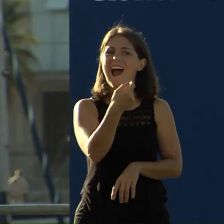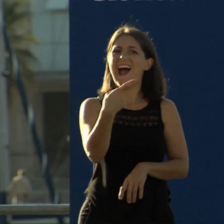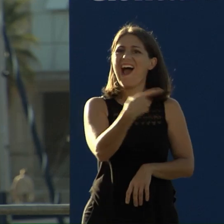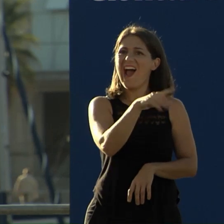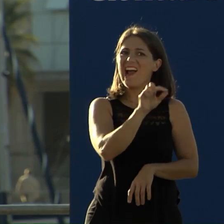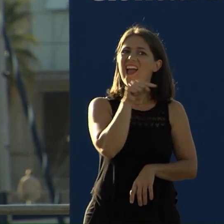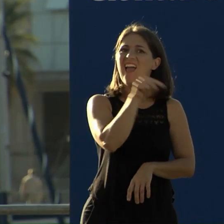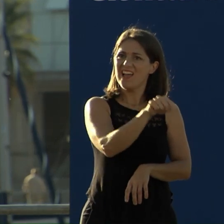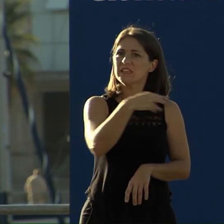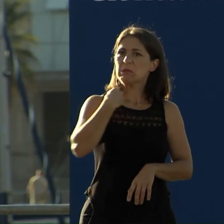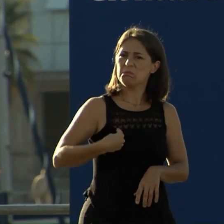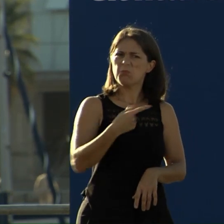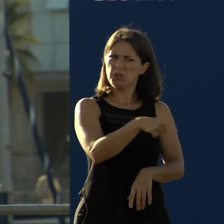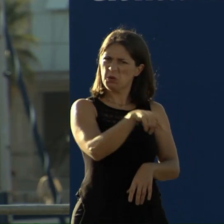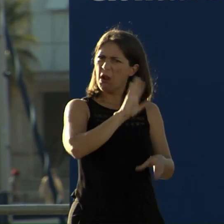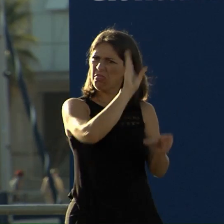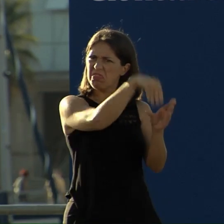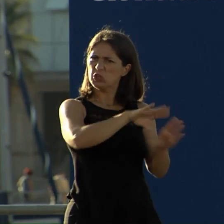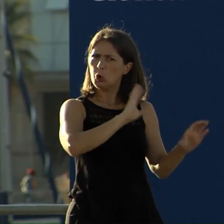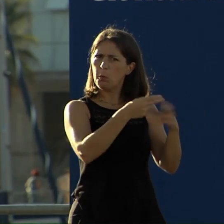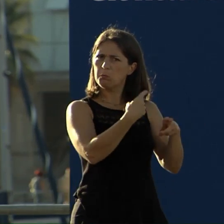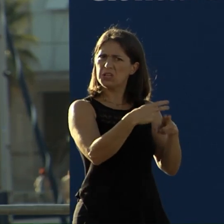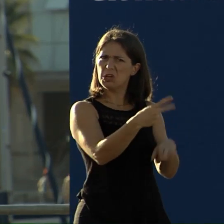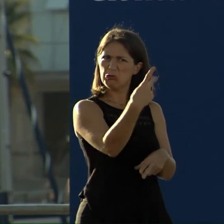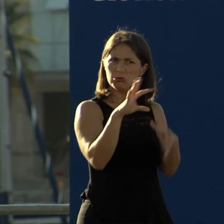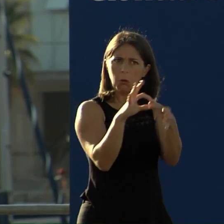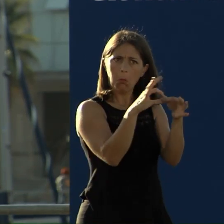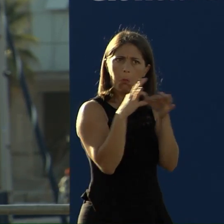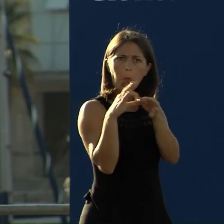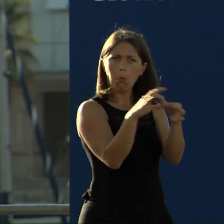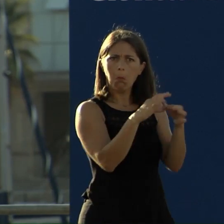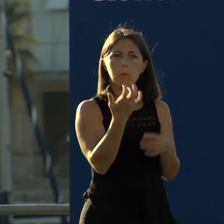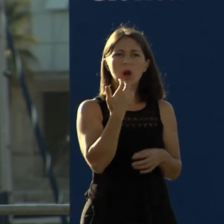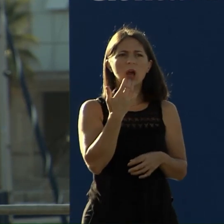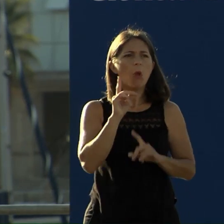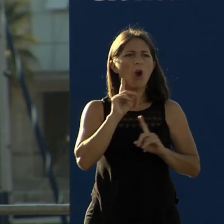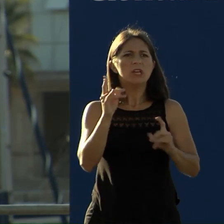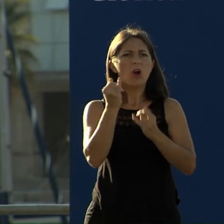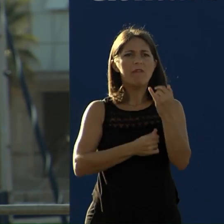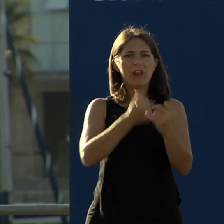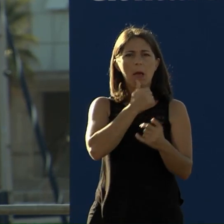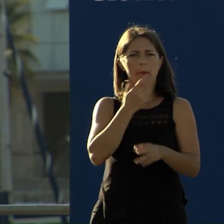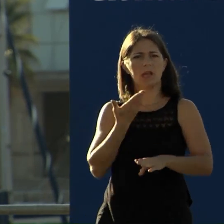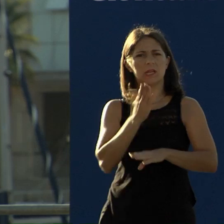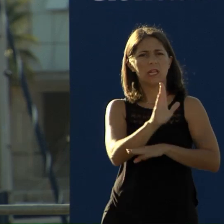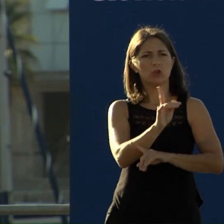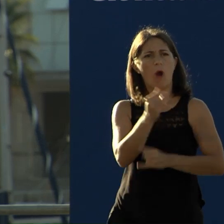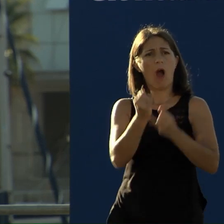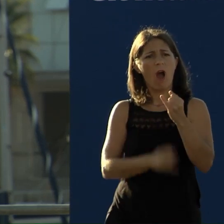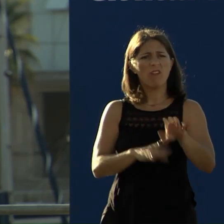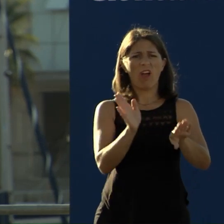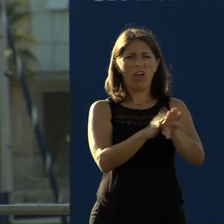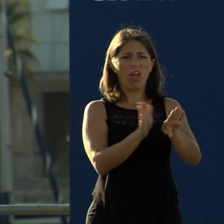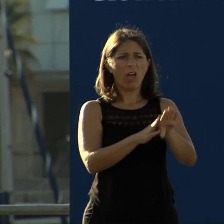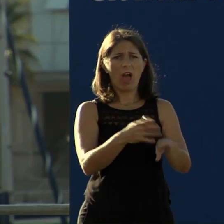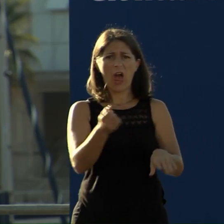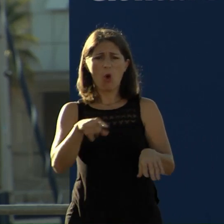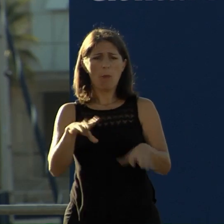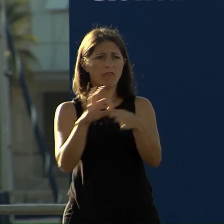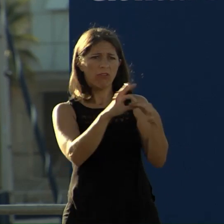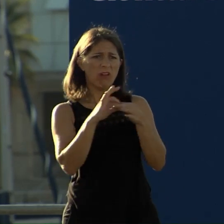se juntaran dos partidos. ¿Vosotros pensáis que si el candidato no hubiera sido José Manuel Veiras, Esquerda Unida y Anova hubieran